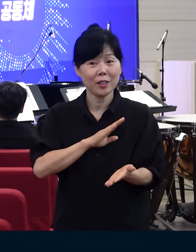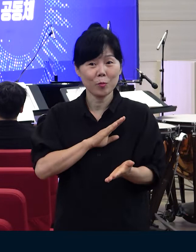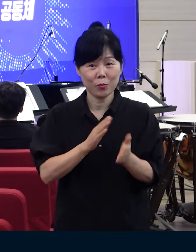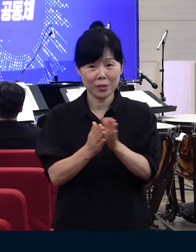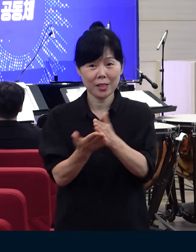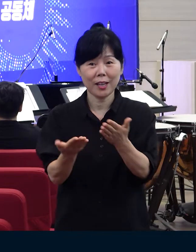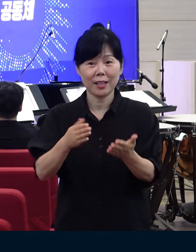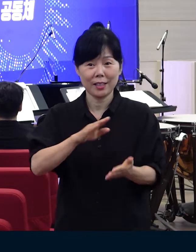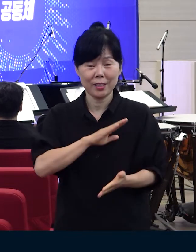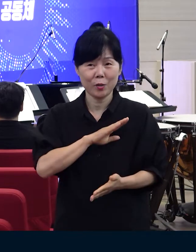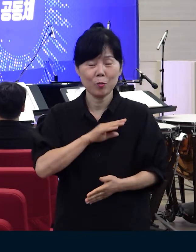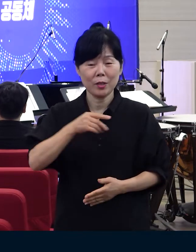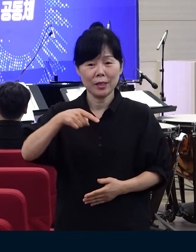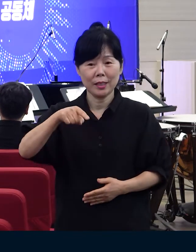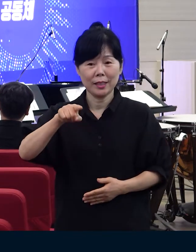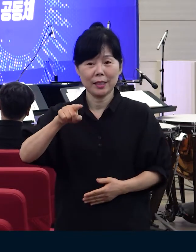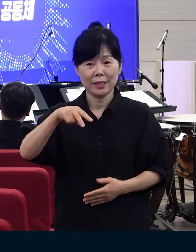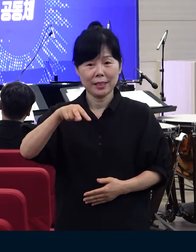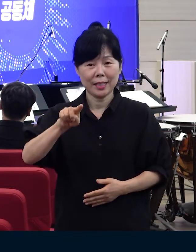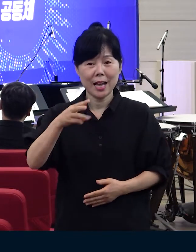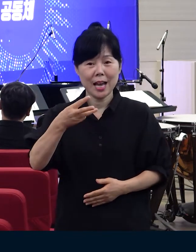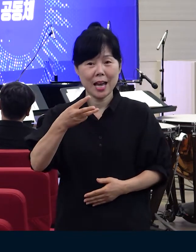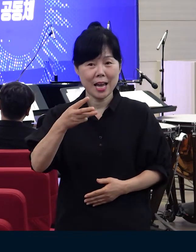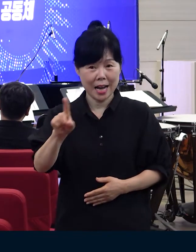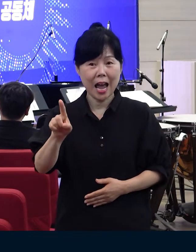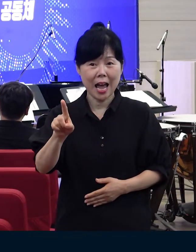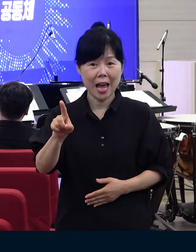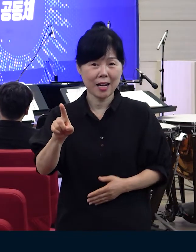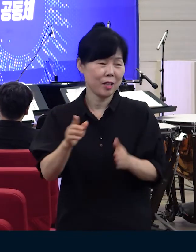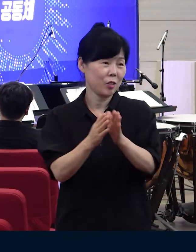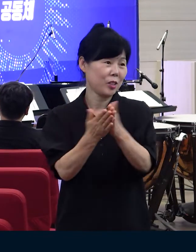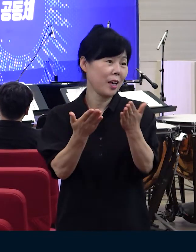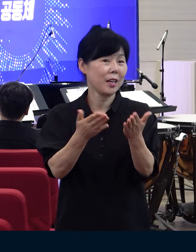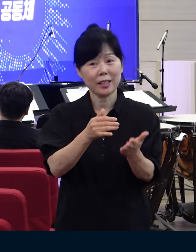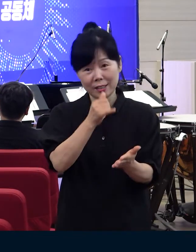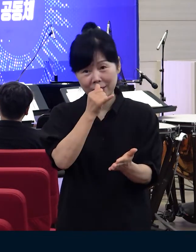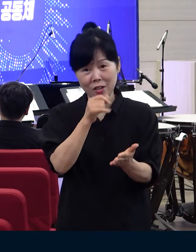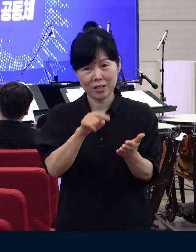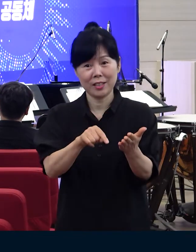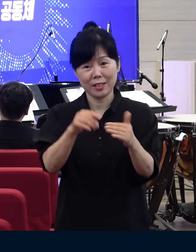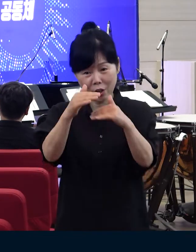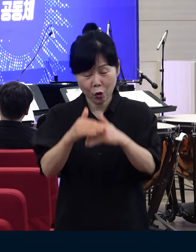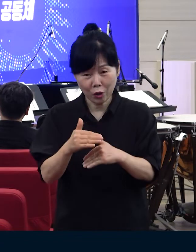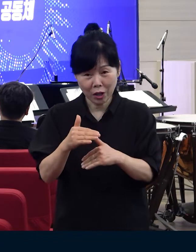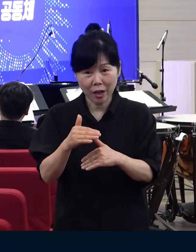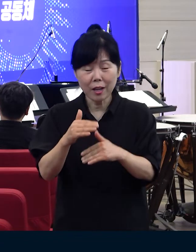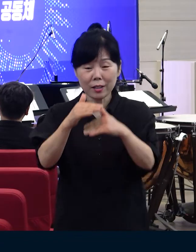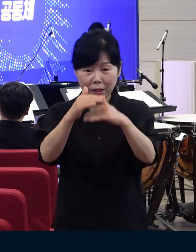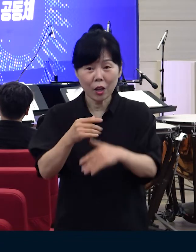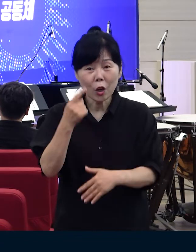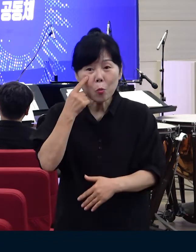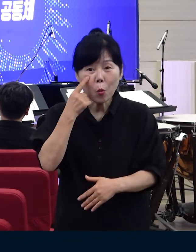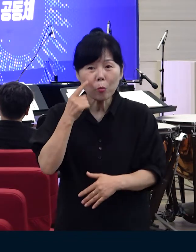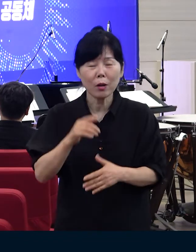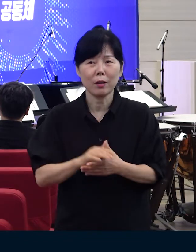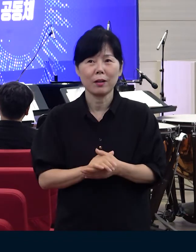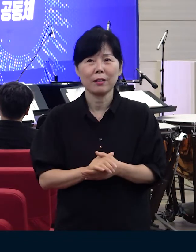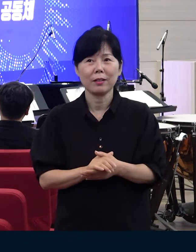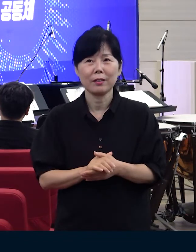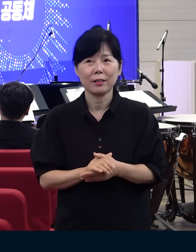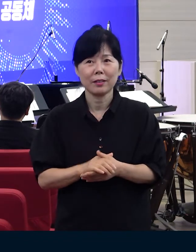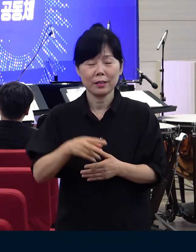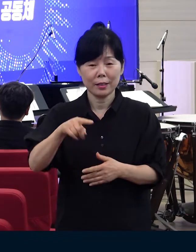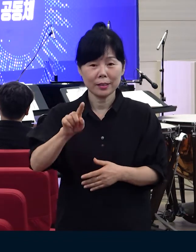사람이 이 사라라고 하는 소설을 썼습니다. 이 사람은 성경 인물들을 가지고 소설을 참 많이 썼고 굉장히 잘 썼거든요. 그